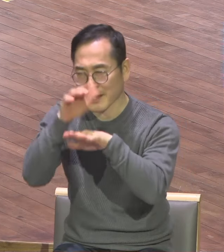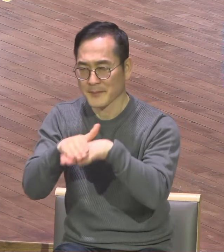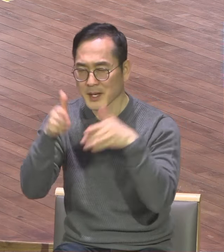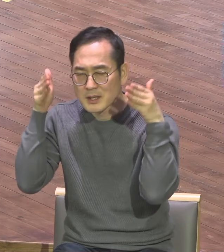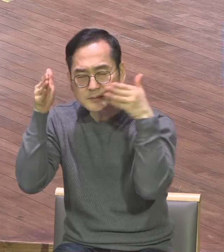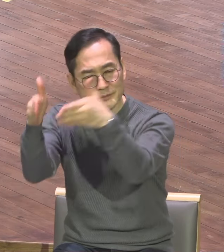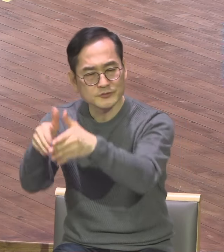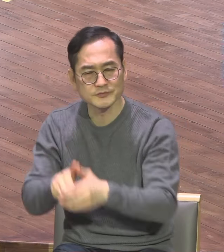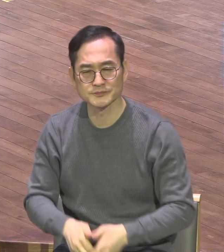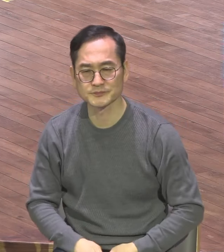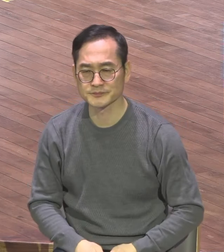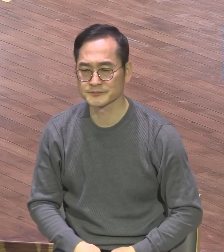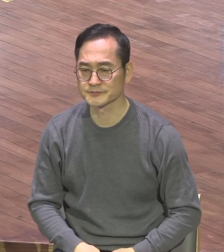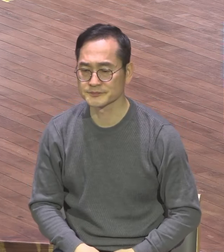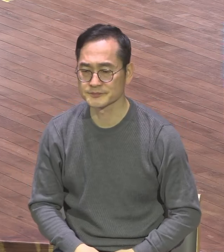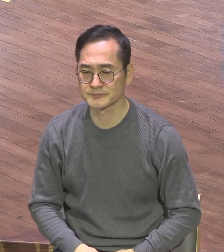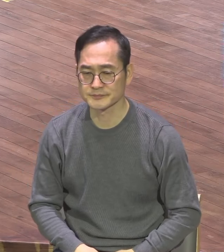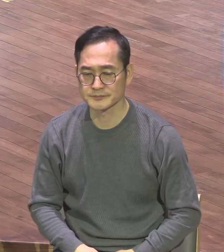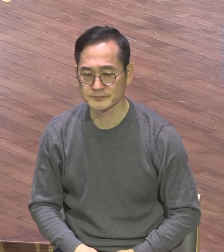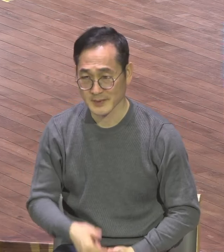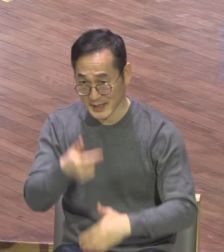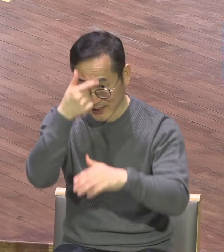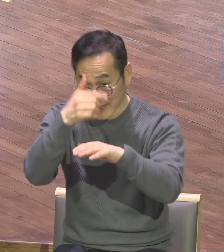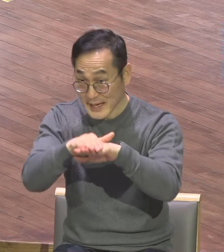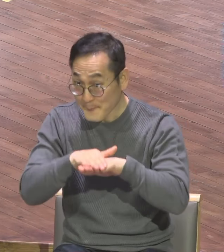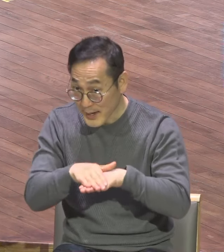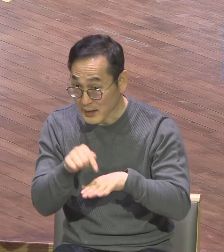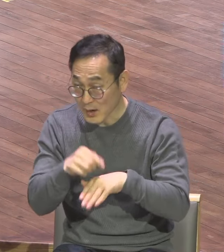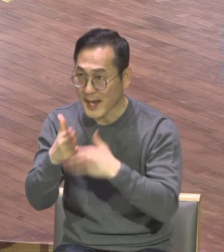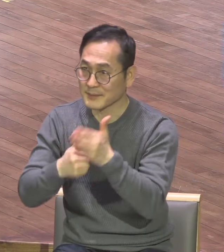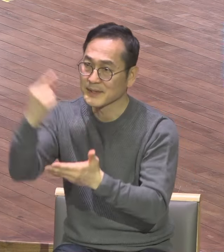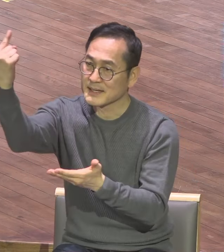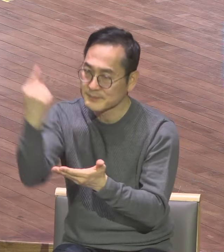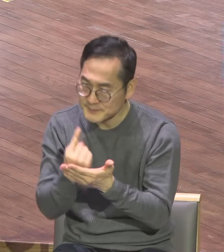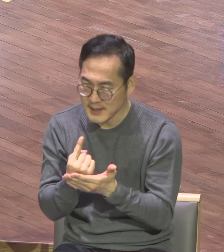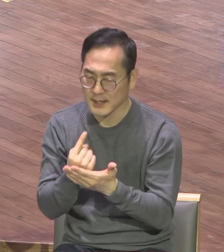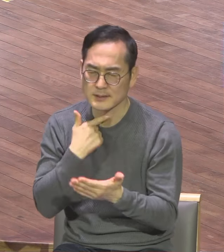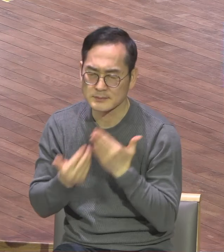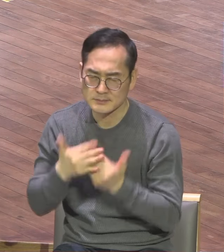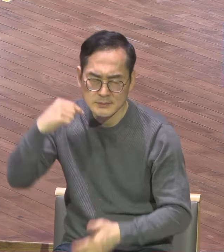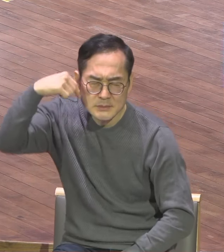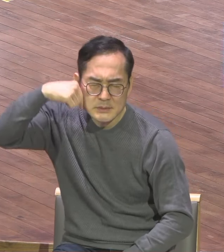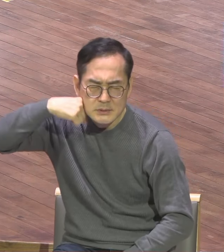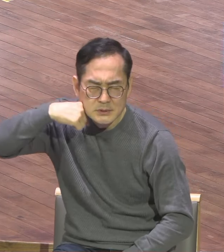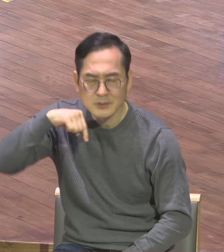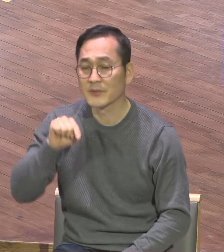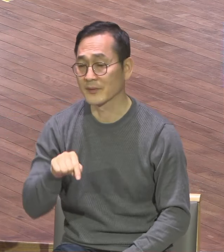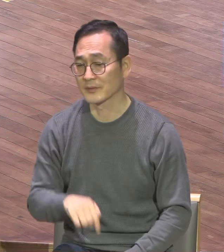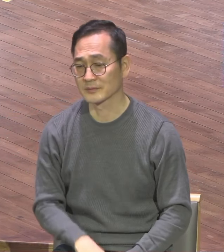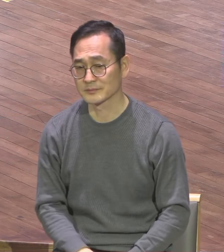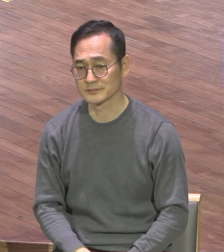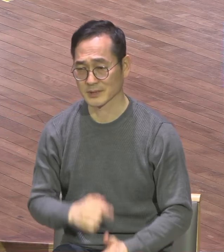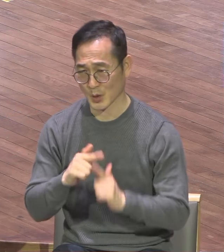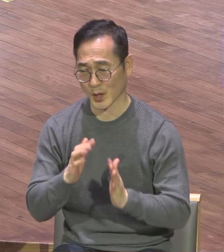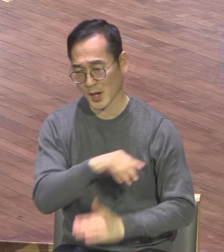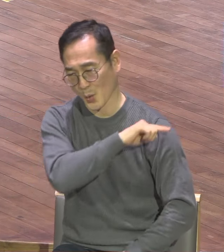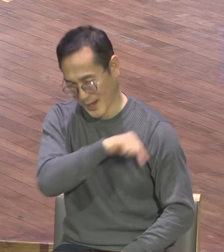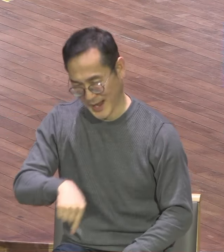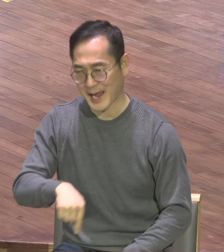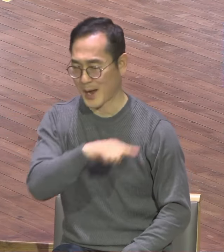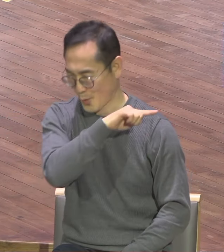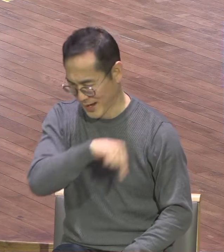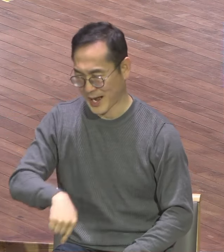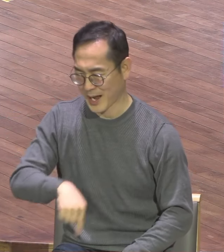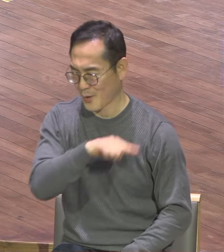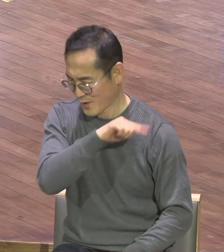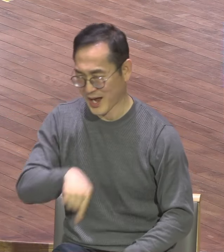예배자의 삶이었어요. 예배라는 것은요 하나님의 임재를 체험하는 겁니다. 내가 여기 참석했다, 내 심야기도 나왔다 안